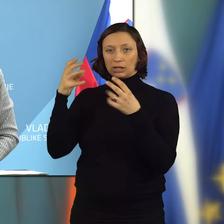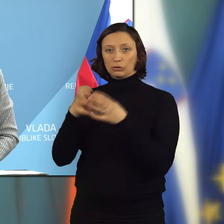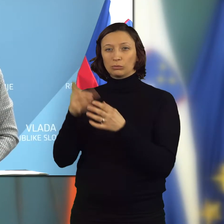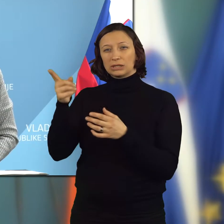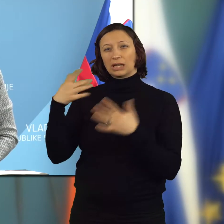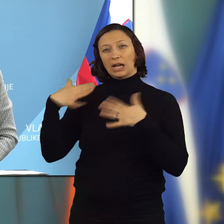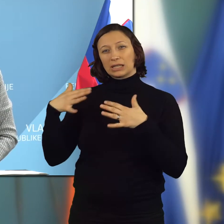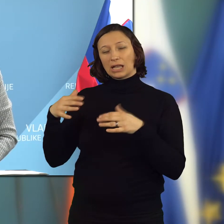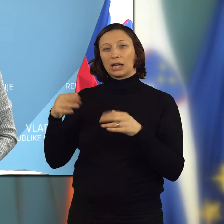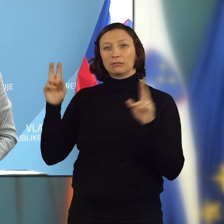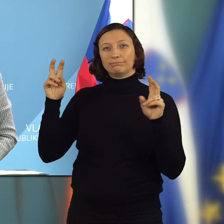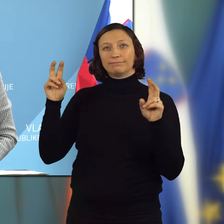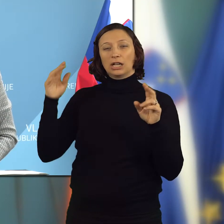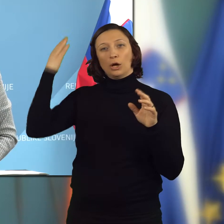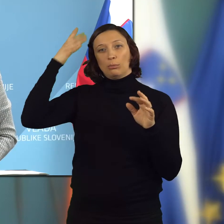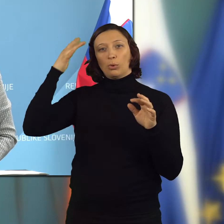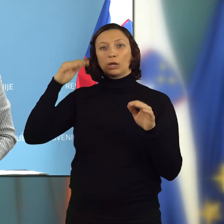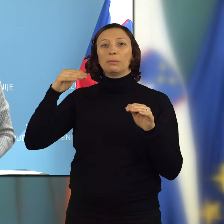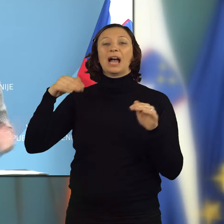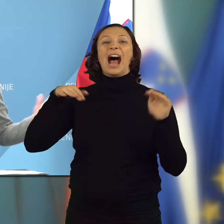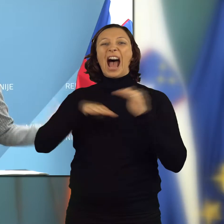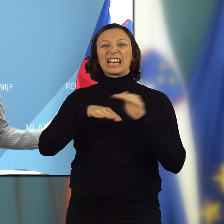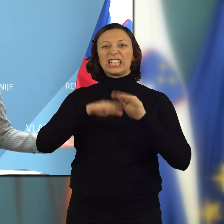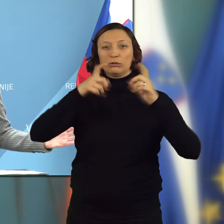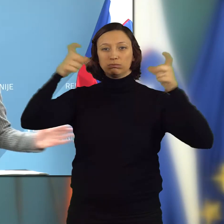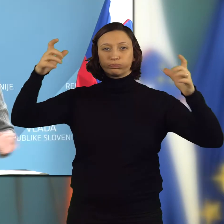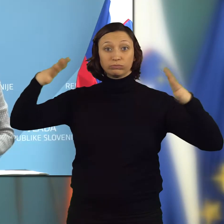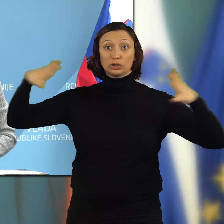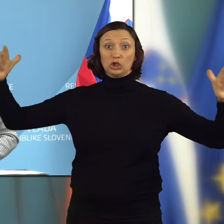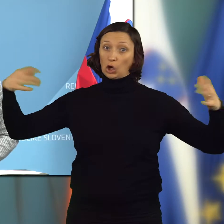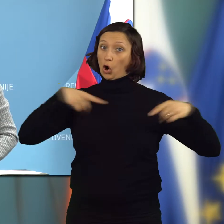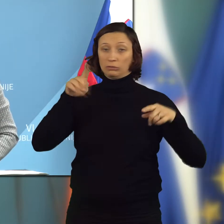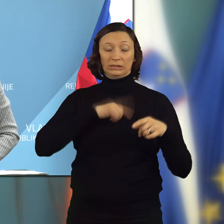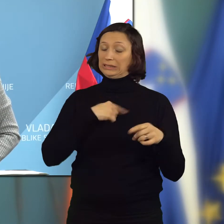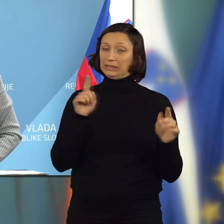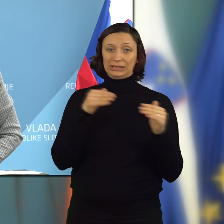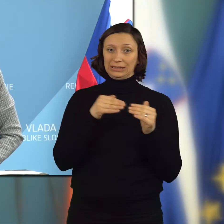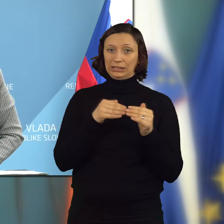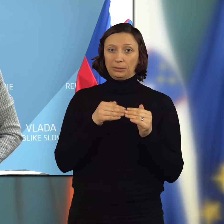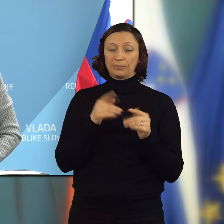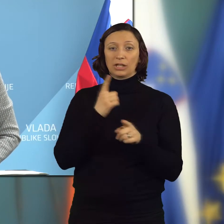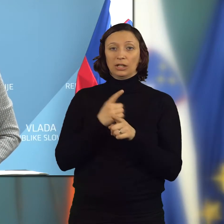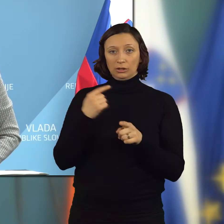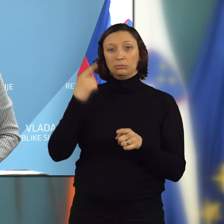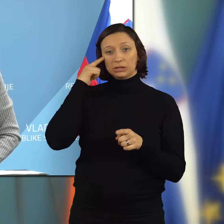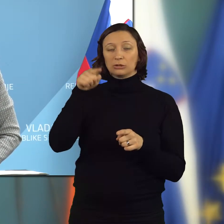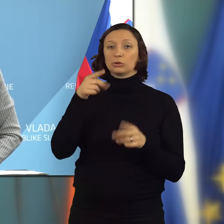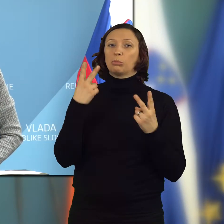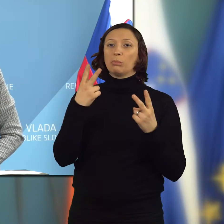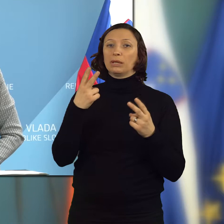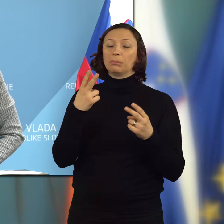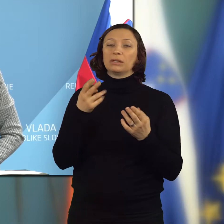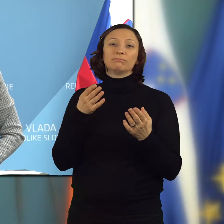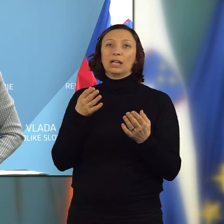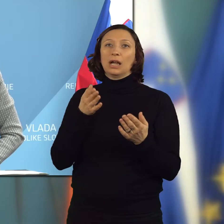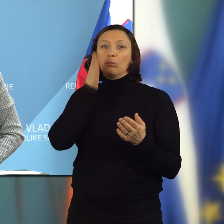Evropska komisija si razlaga pojem njihovih arhivov zelo široko, mi se s tem ne strinjamo in tu mislim, da bo